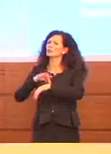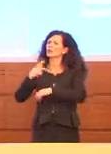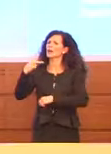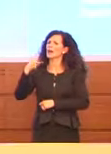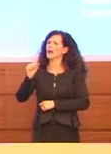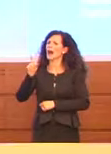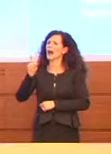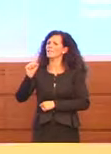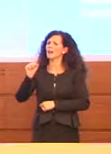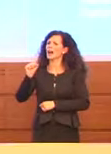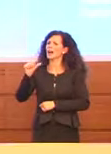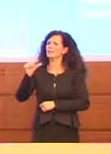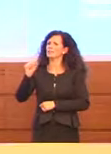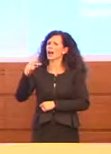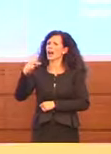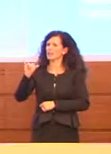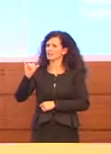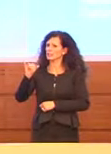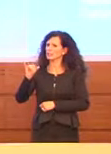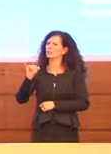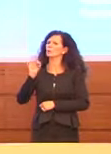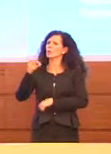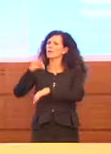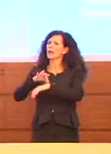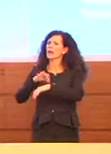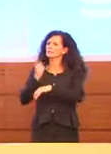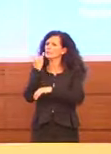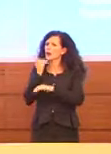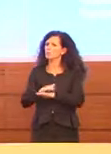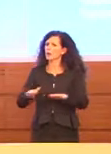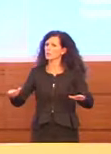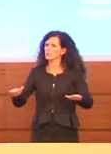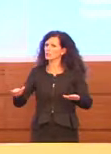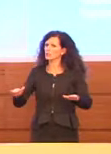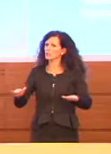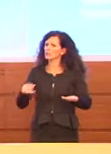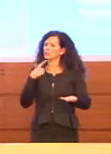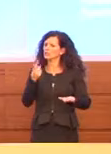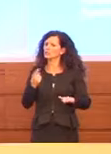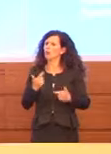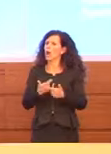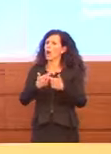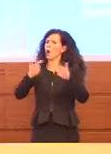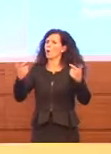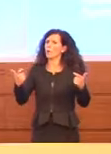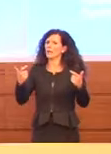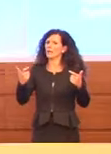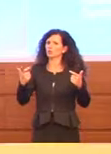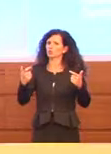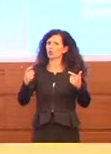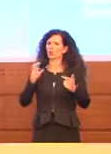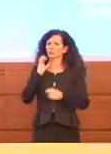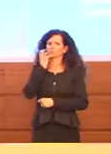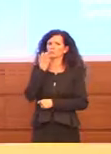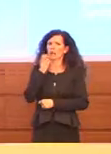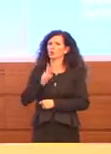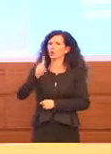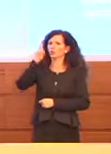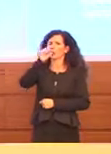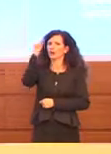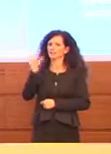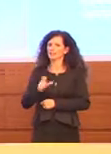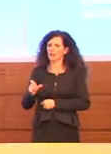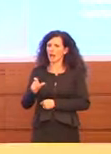dei bambini di queste parlato negli ultimi giorni per un aumento anomalo dei casi soprattutto nel nord italia se ci spiega